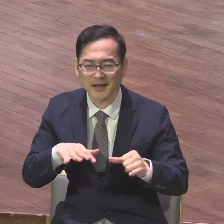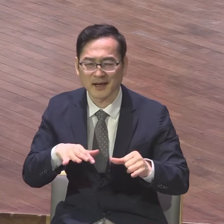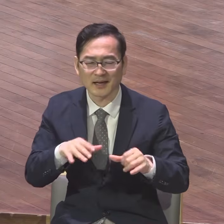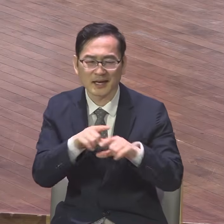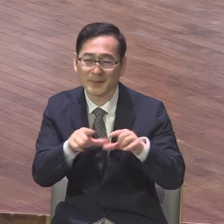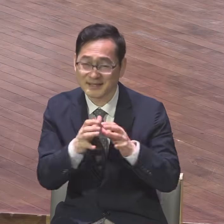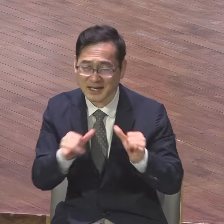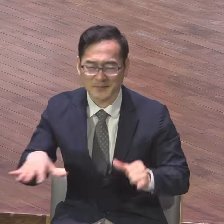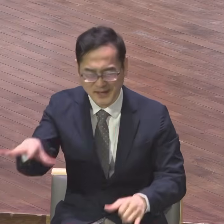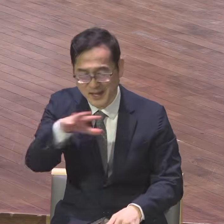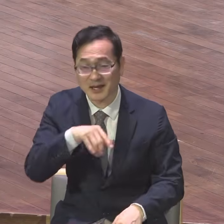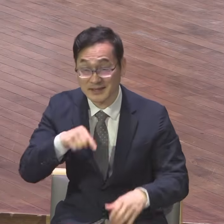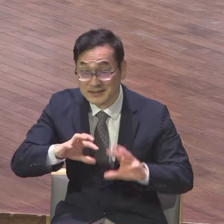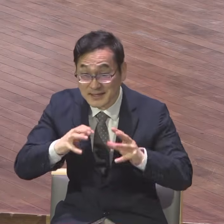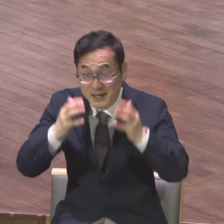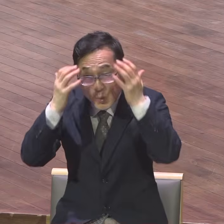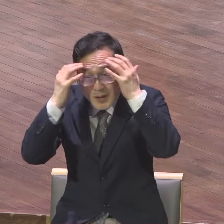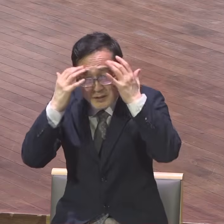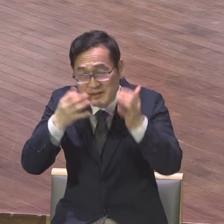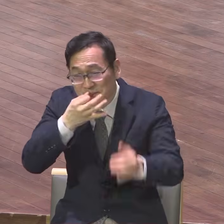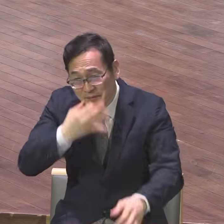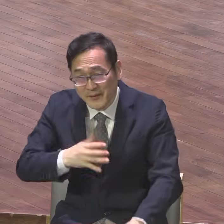이 땅은